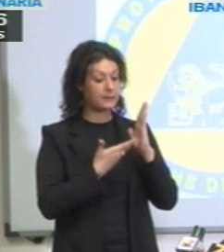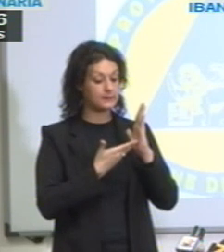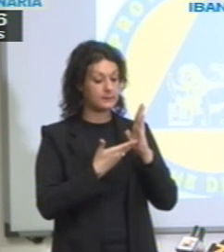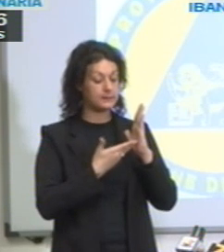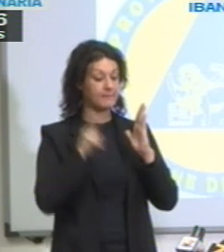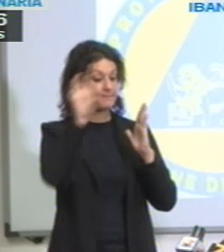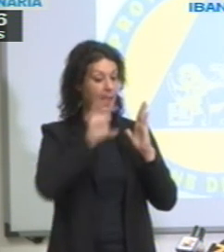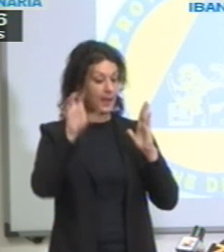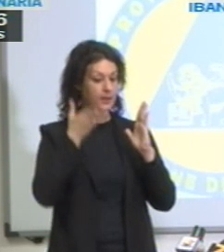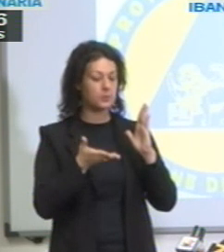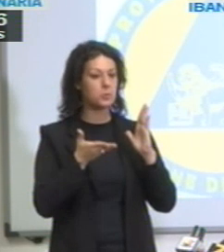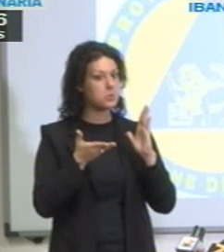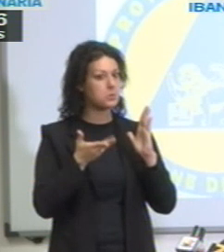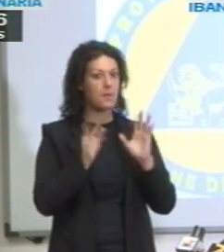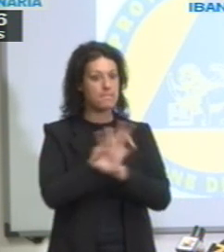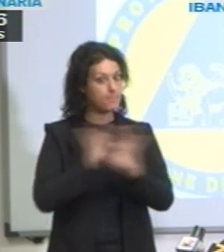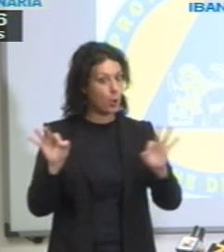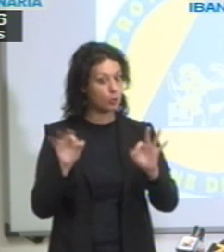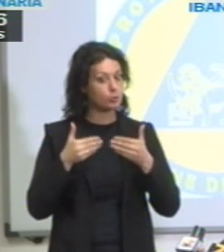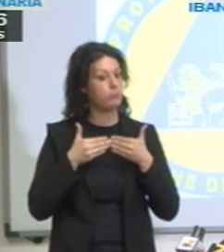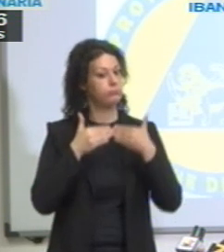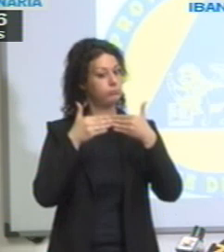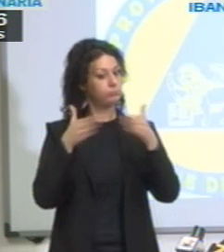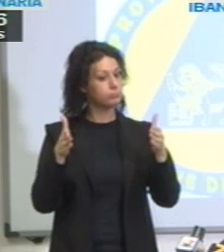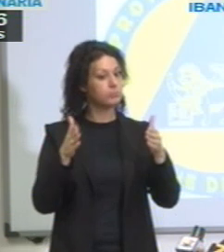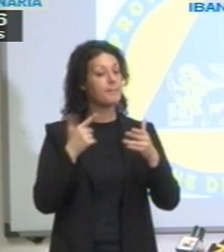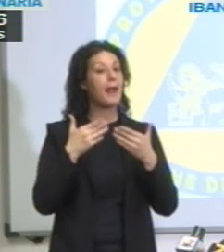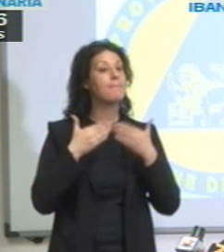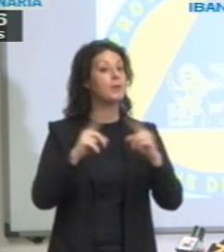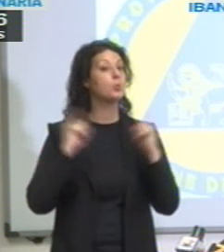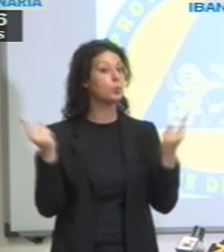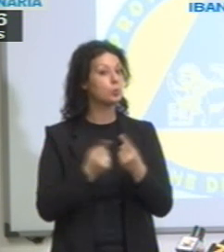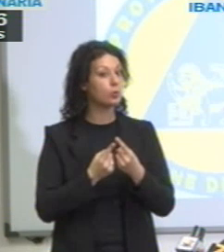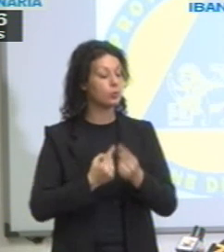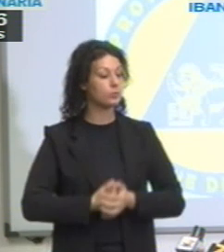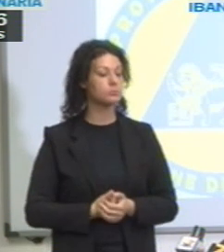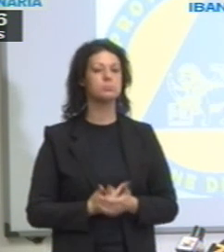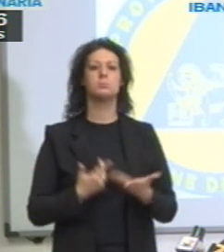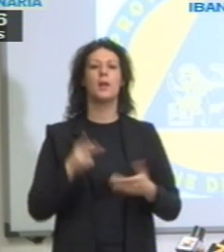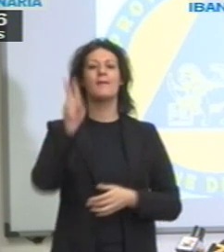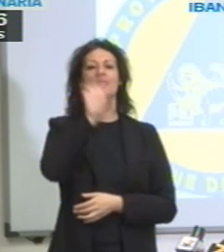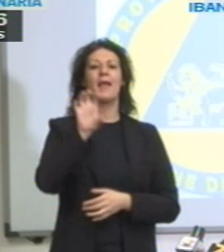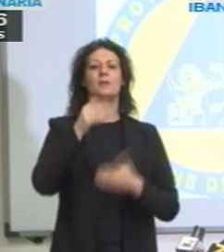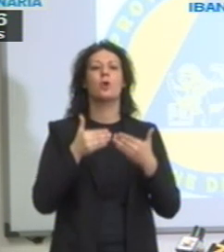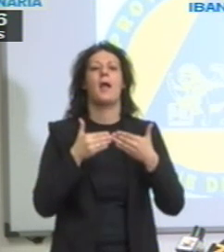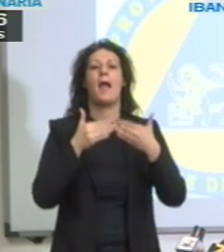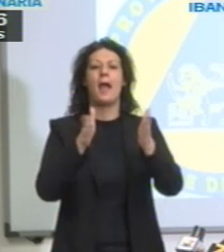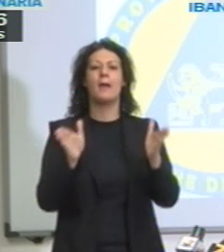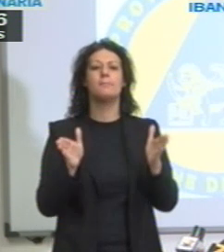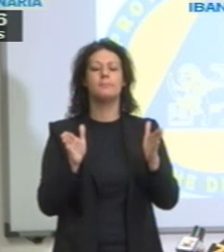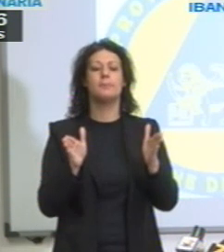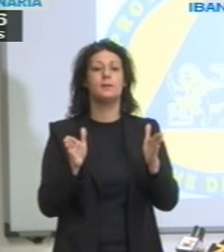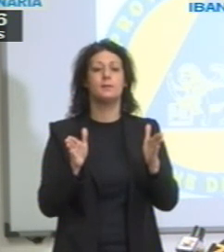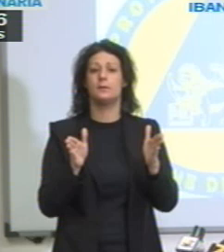Veneto è davvero pronto a ripartire aprendo tutto o quasi tutto? Ma il Veneto riapre in linea con quello che sono